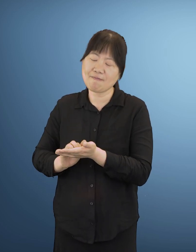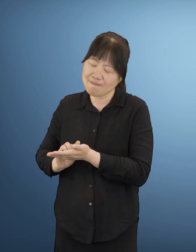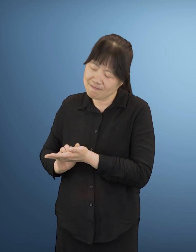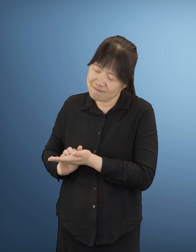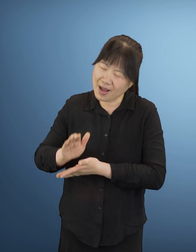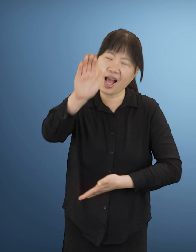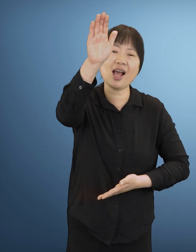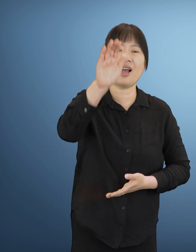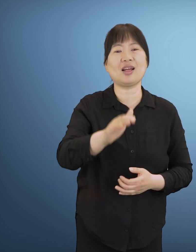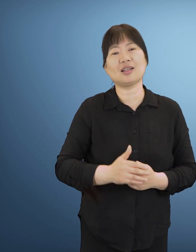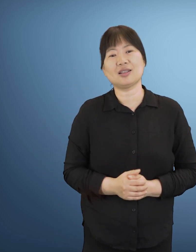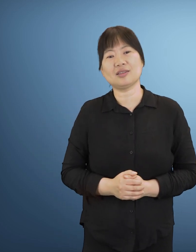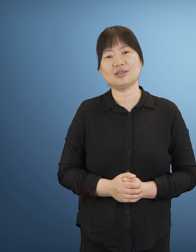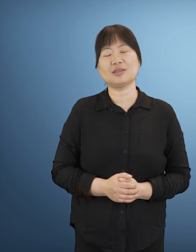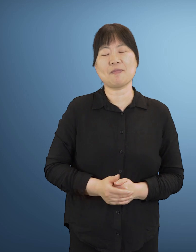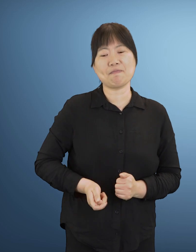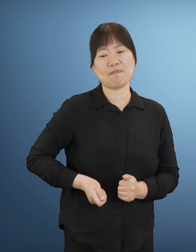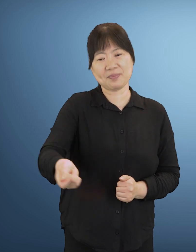데까지 이르렀어요.